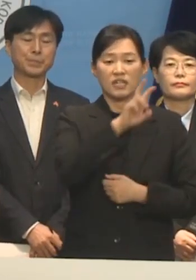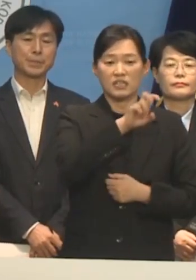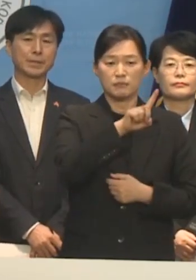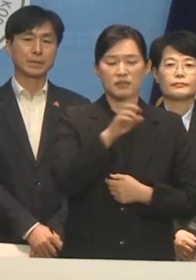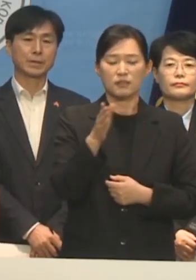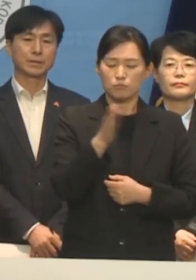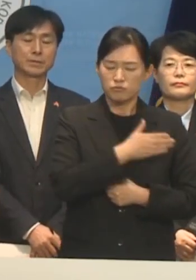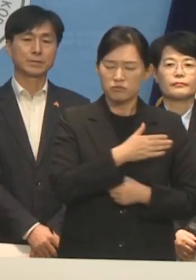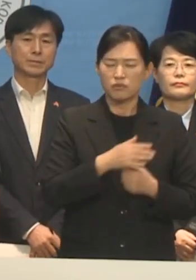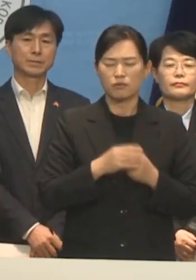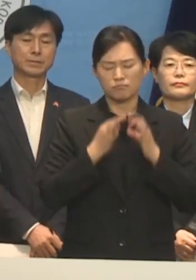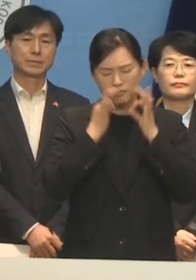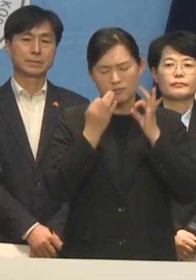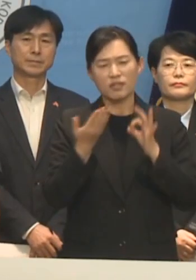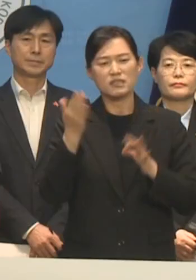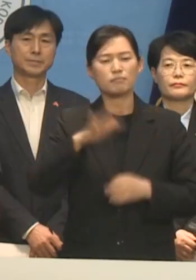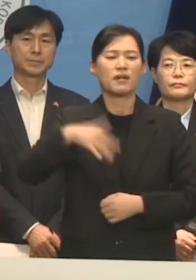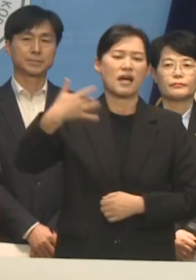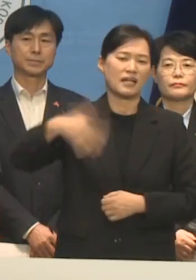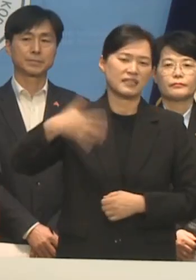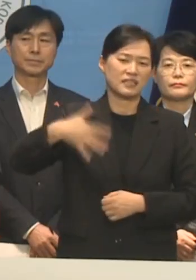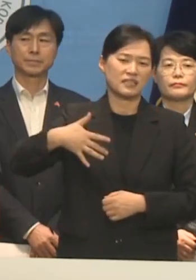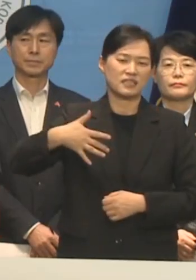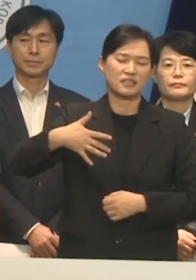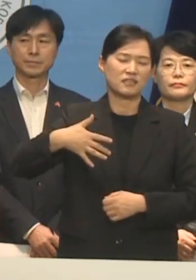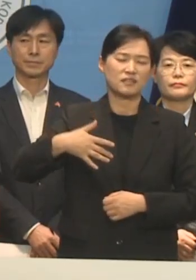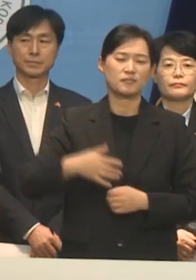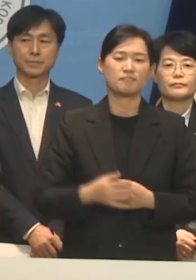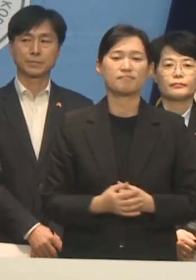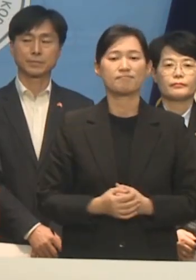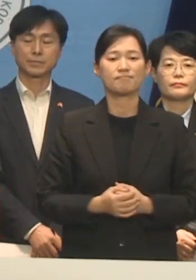많은 분들이 노력해 주셨지만 아직 그 성과를 보지 못하고